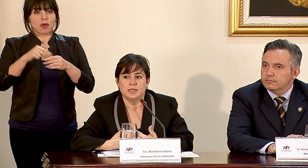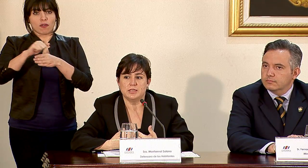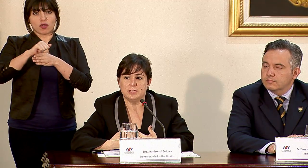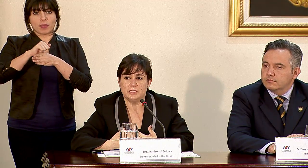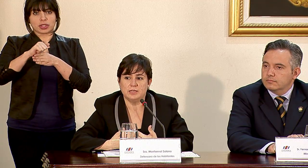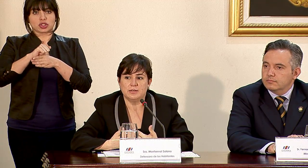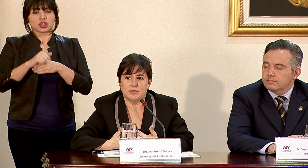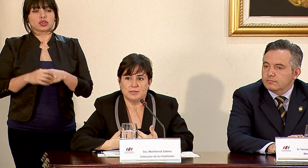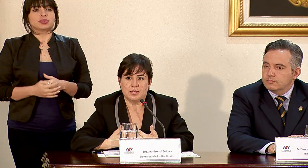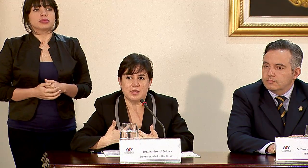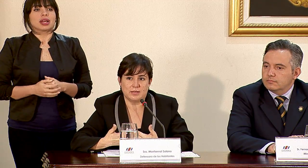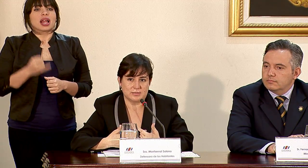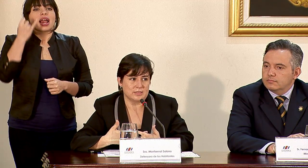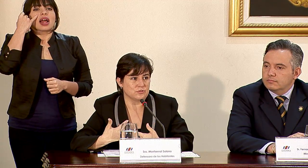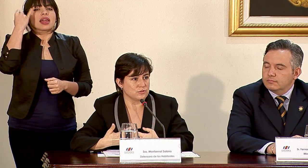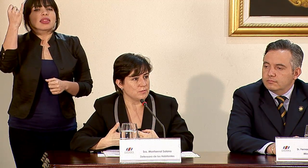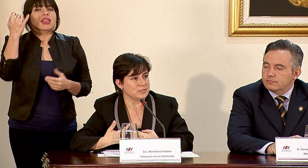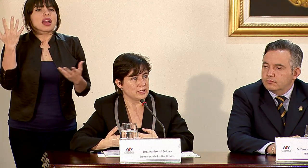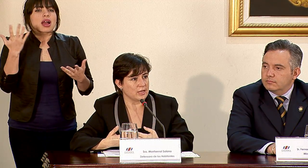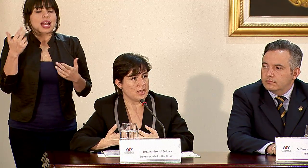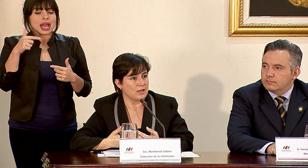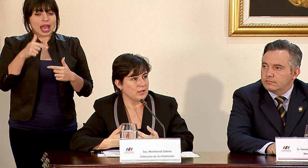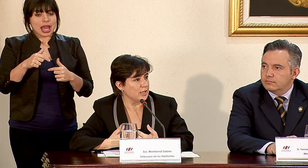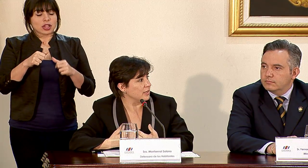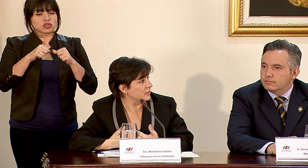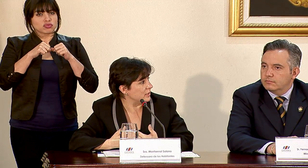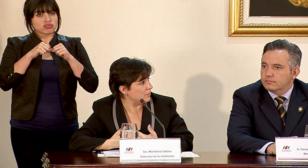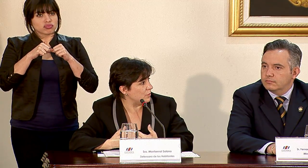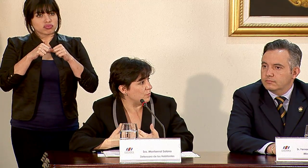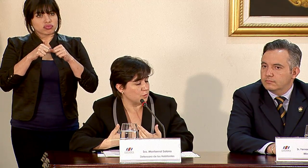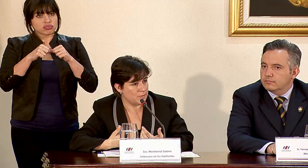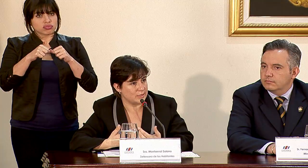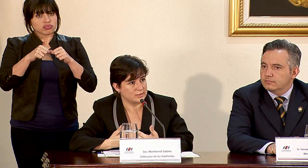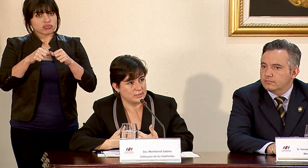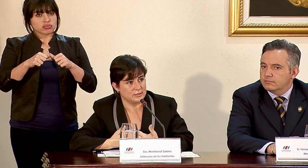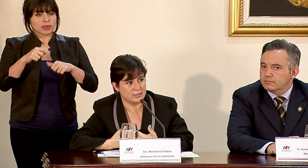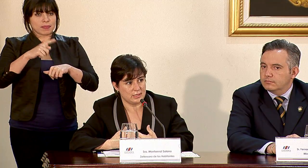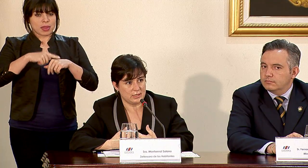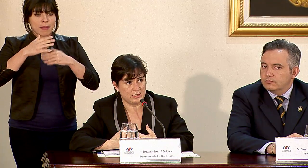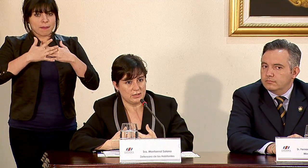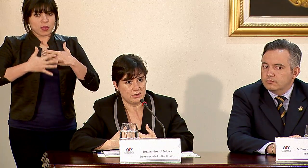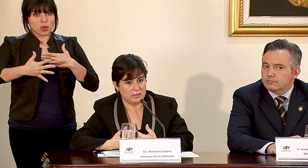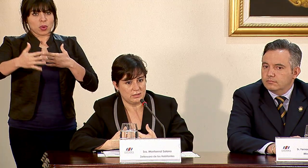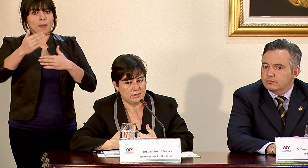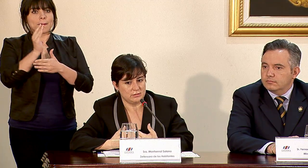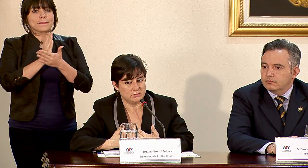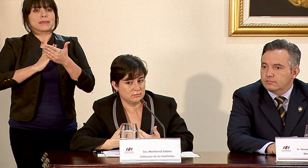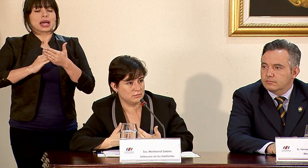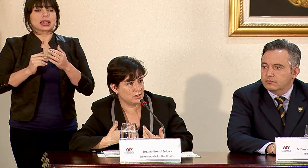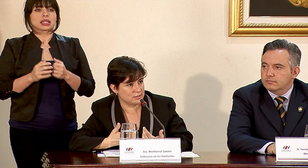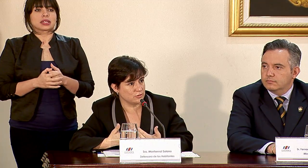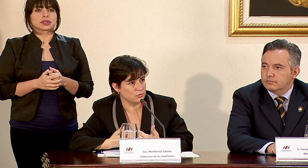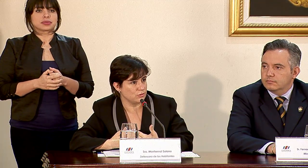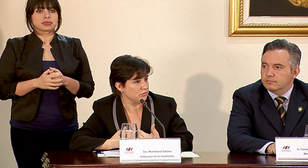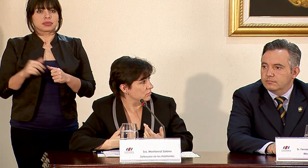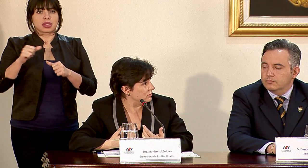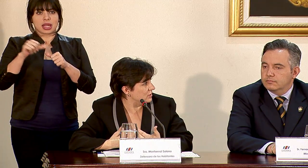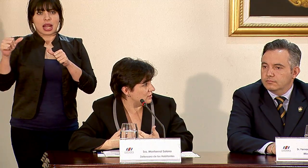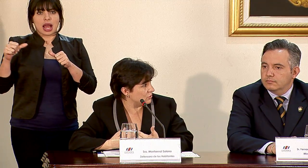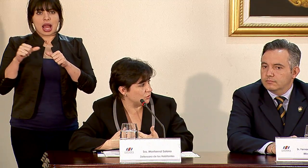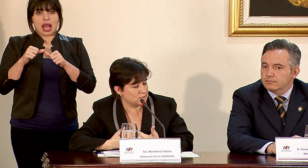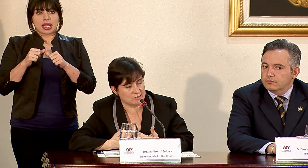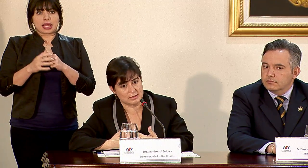y la idea es que esto se mantenga en el tiempo por parte del sector